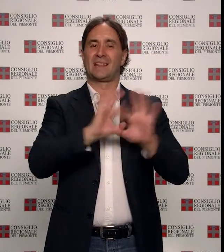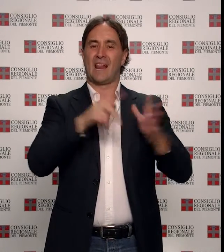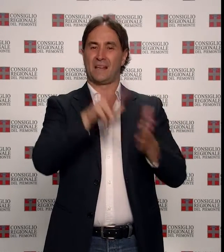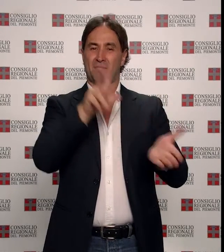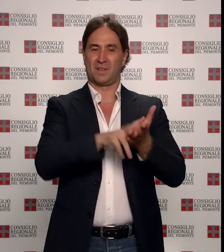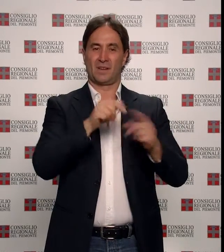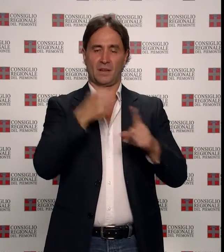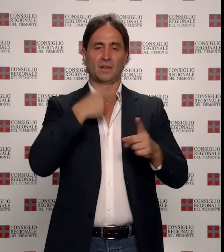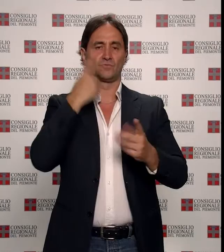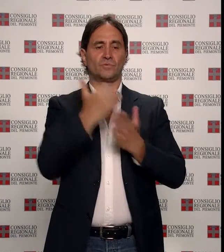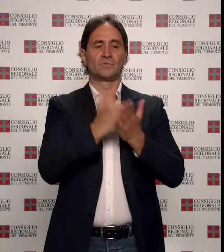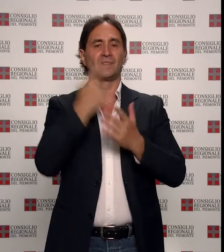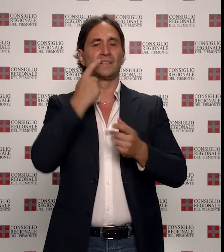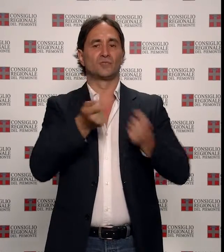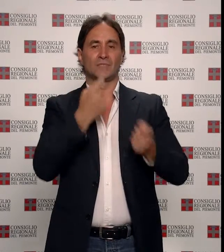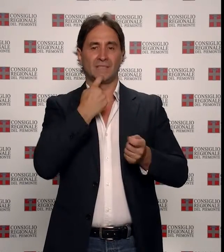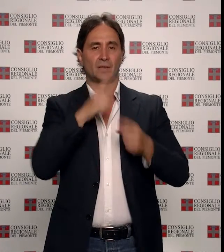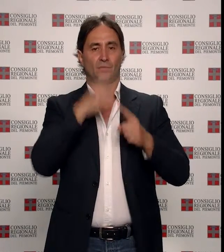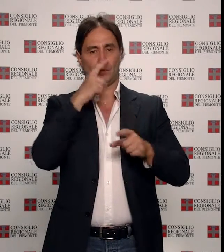prospettive dei gestori e del personale. Non c'è invece